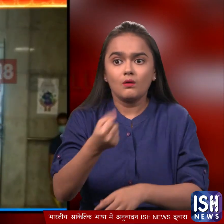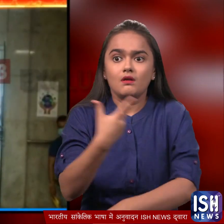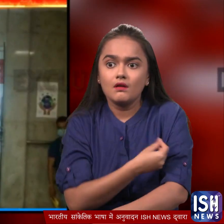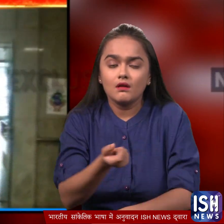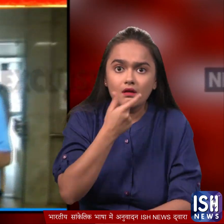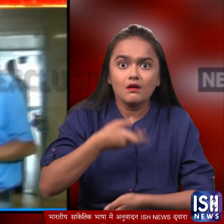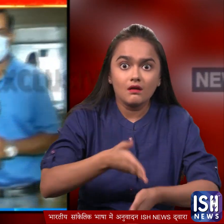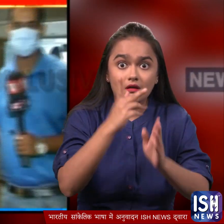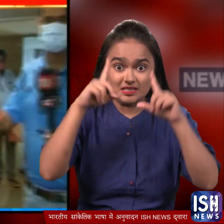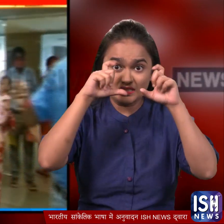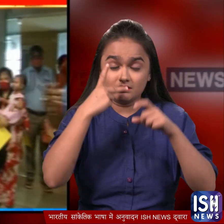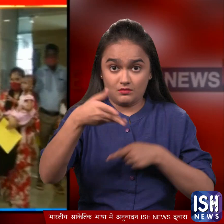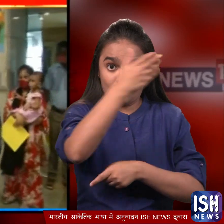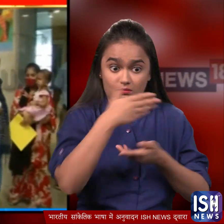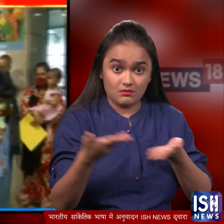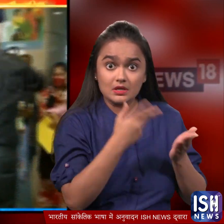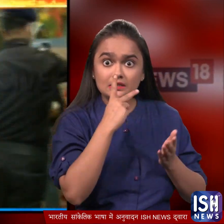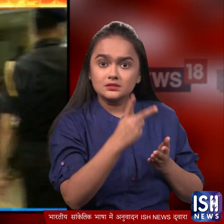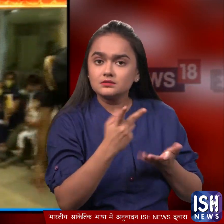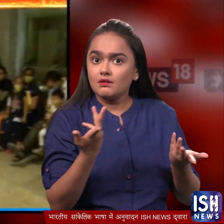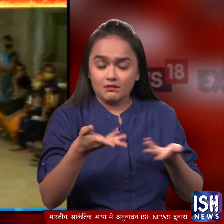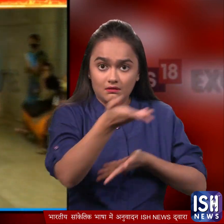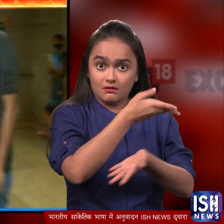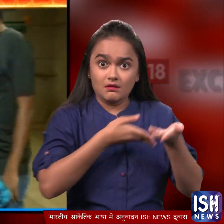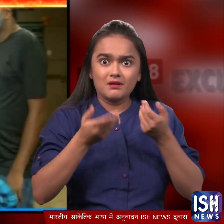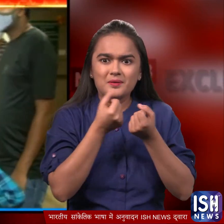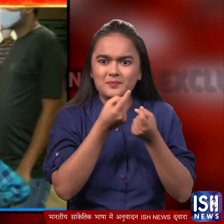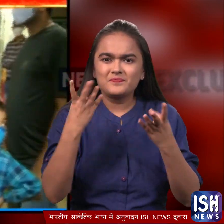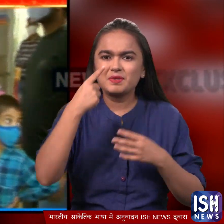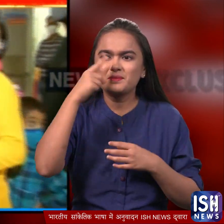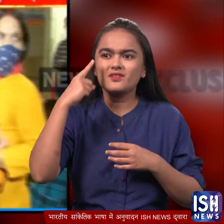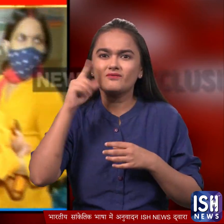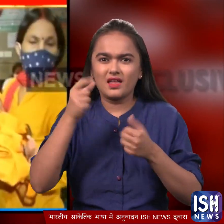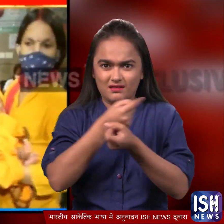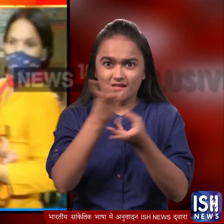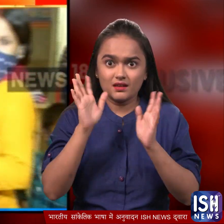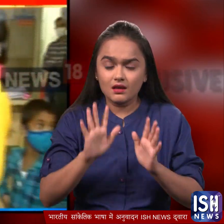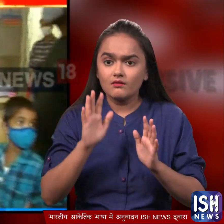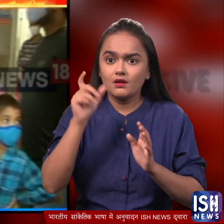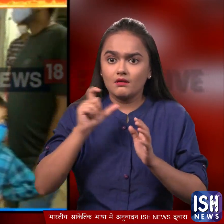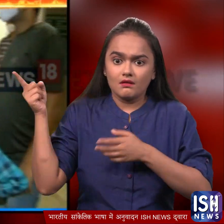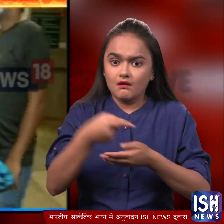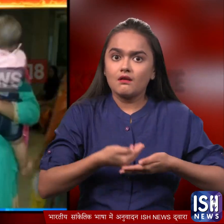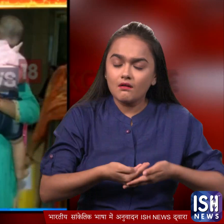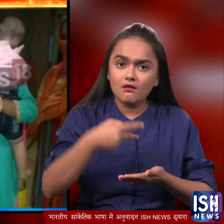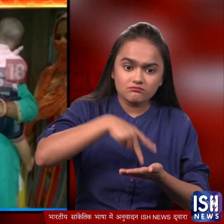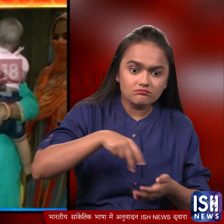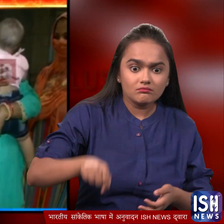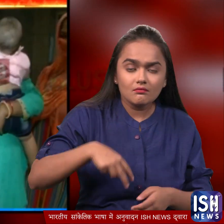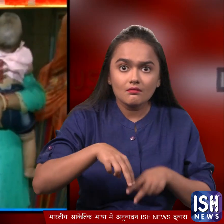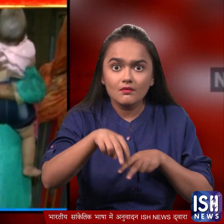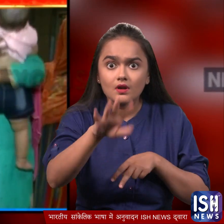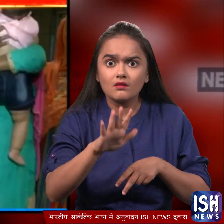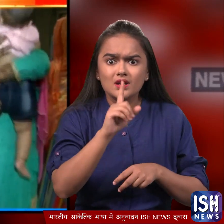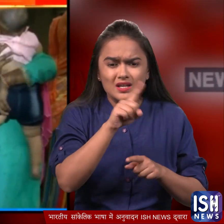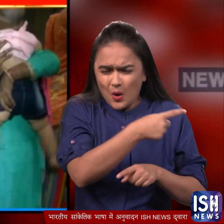यहाँ पर तस्वीरों के जरिए हम आपको दिखाना चाहेंगे कि यहाँ पर ज्यादातर जो पेरेंट्स है वो अपने बच्चों को लेकर यहाँ पर पहुंचे हुए हैं। हर बच्चे